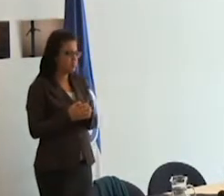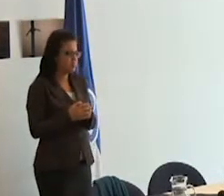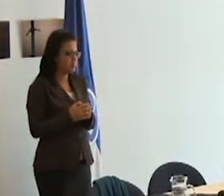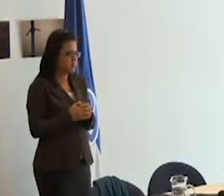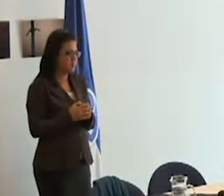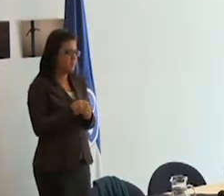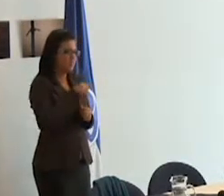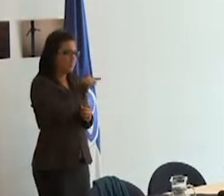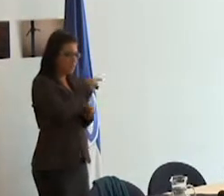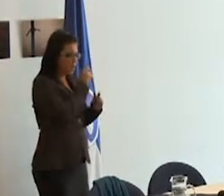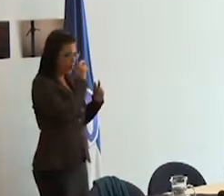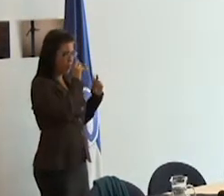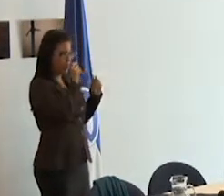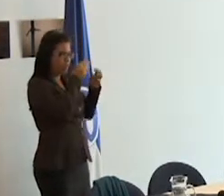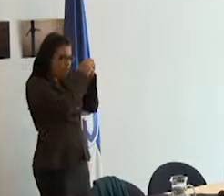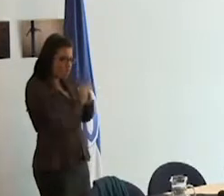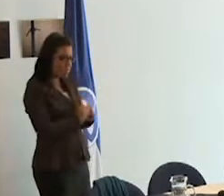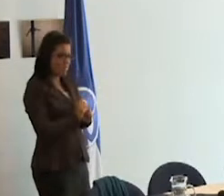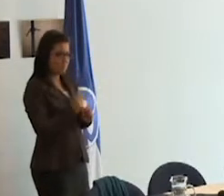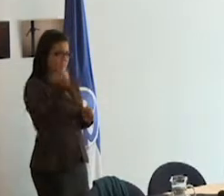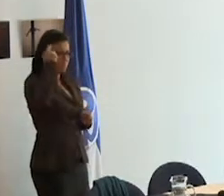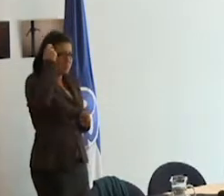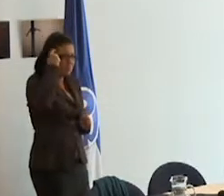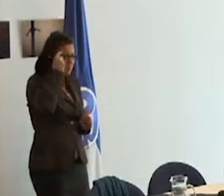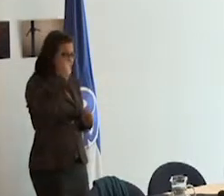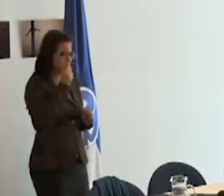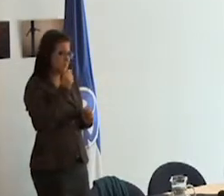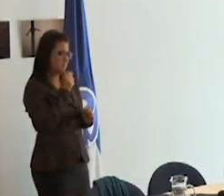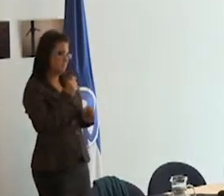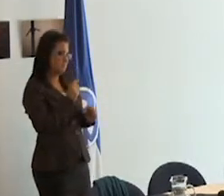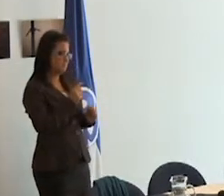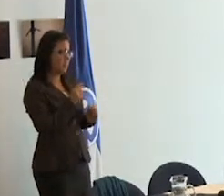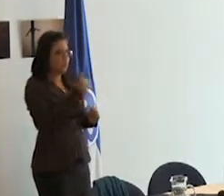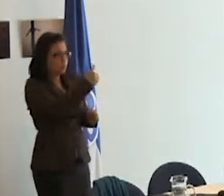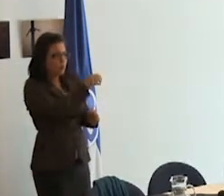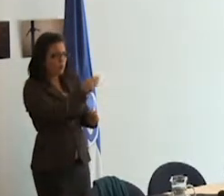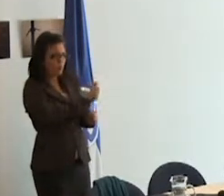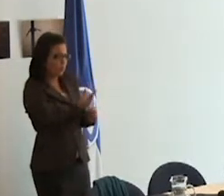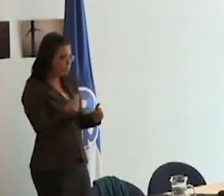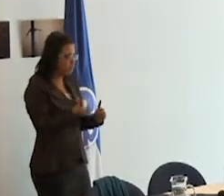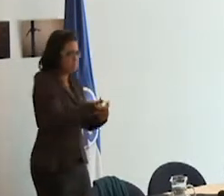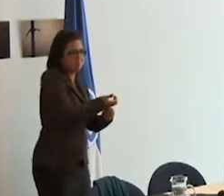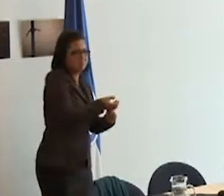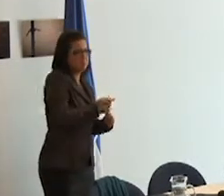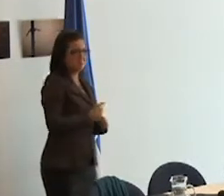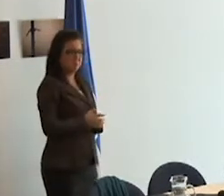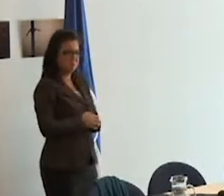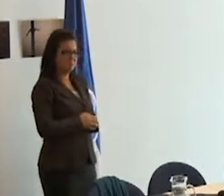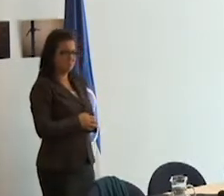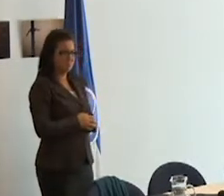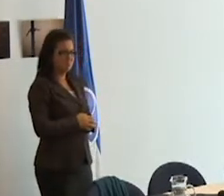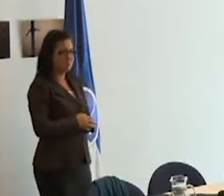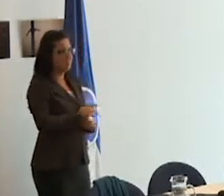de pensamiento como los desarrollos de conocimiento alcanzados por otros grupos. Acciones como la subalternización